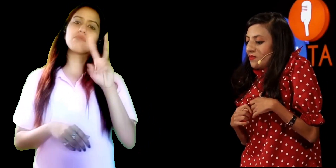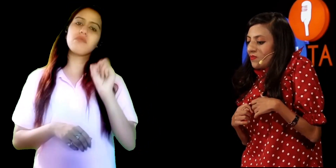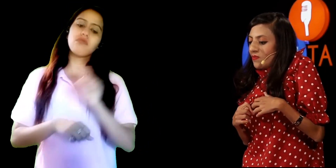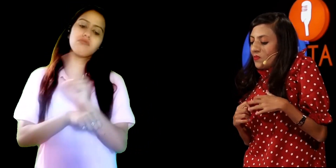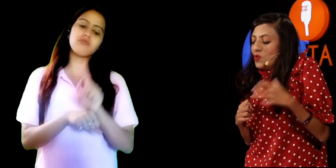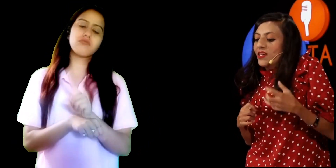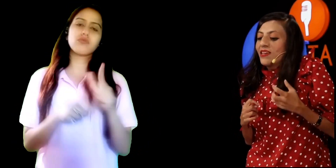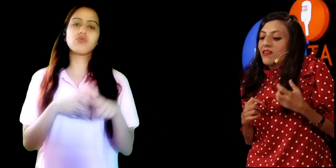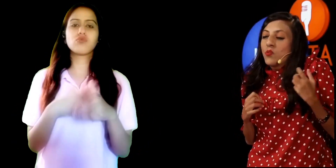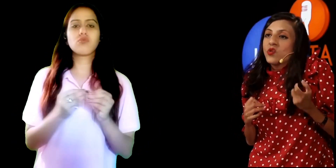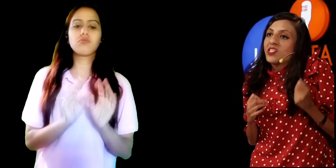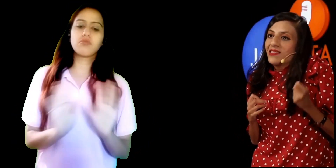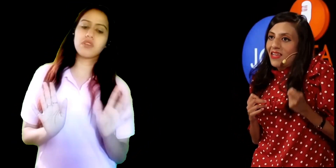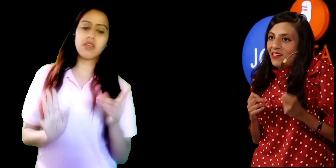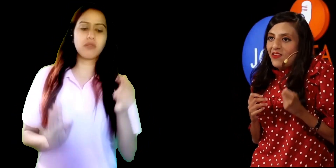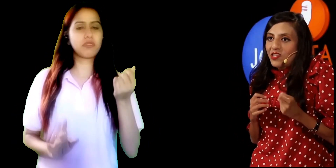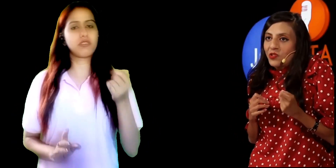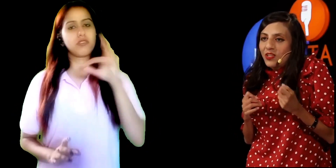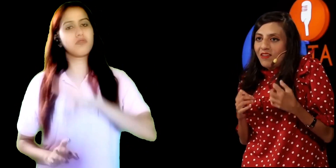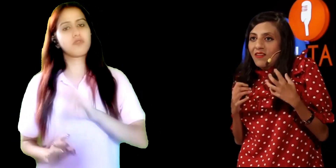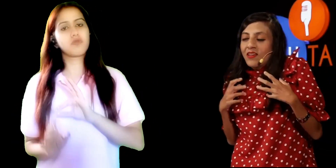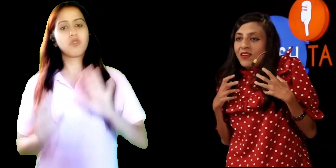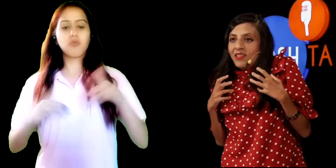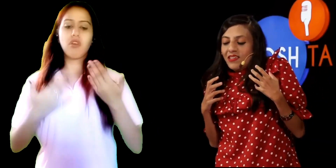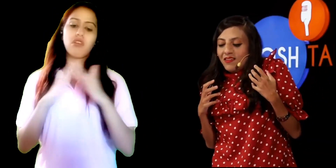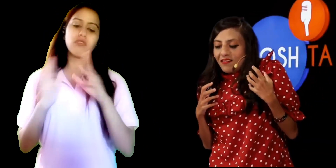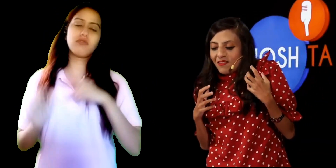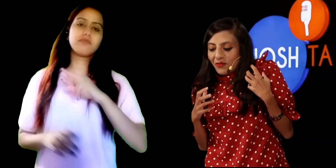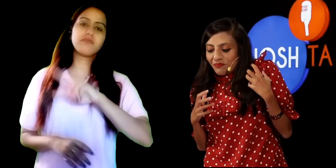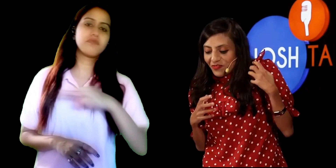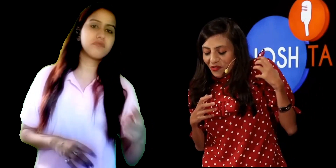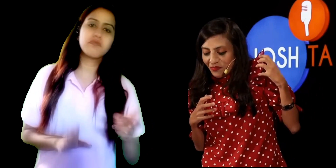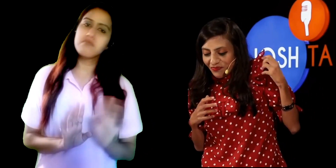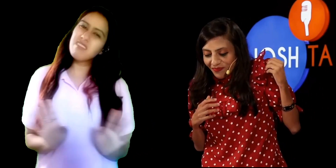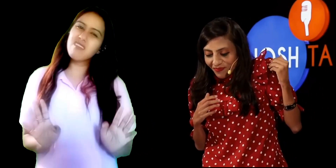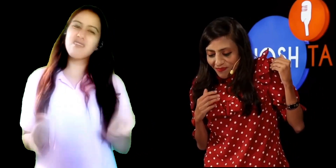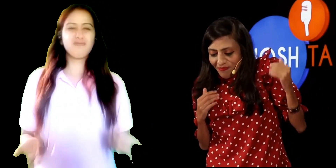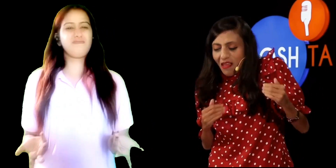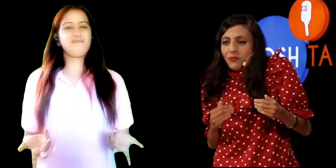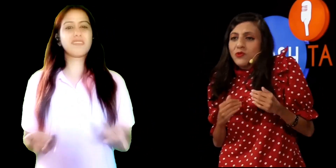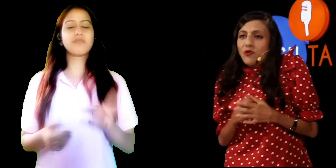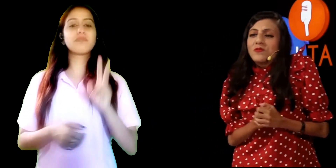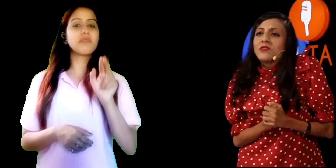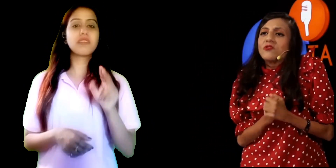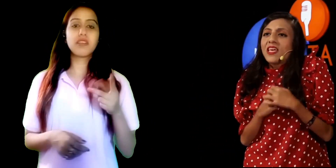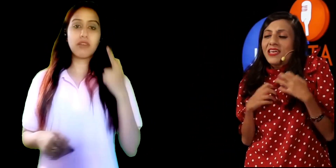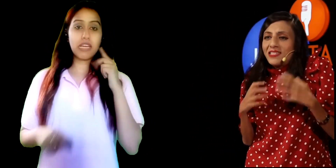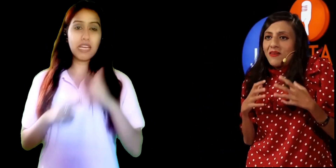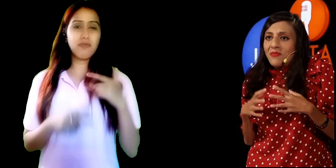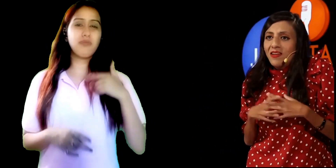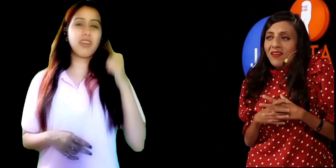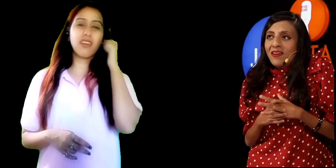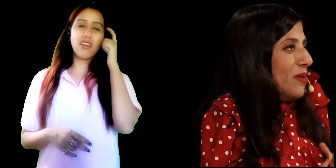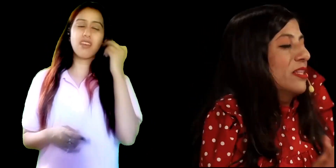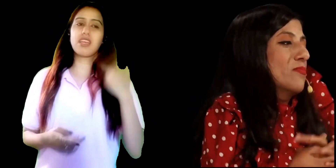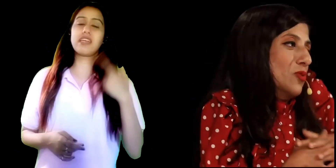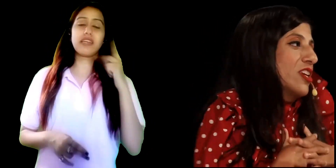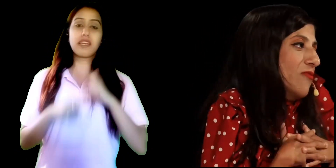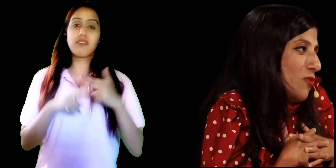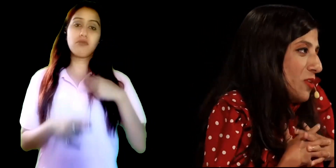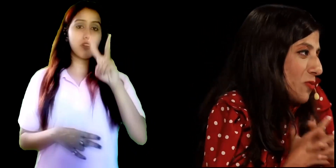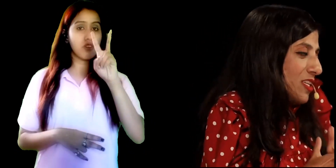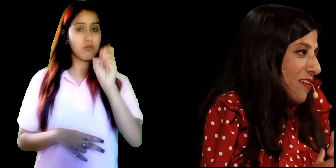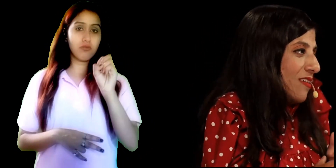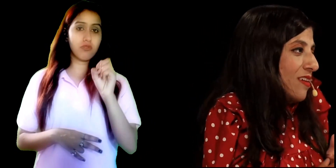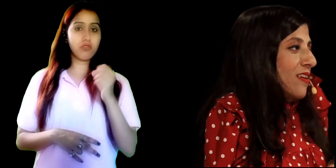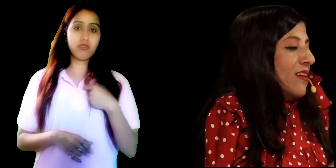एंड मुझे एक इमोशनल सेटिस्फैक्शन जो होता है ना कि आपको जॉब से कुछ ऐसा मतलब